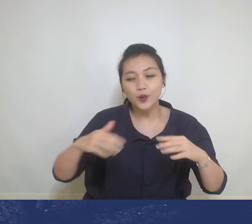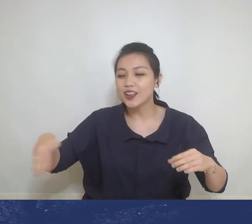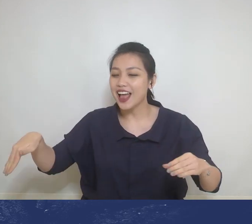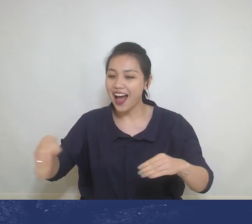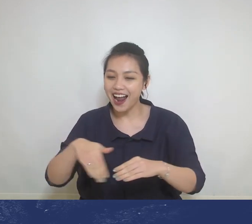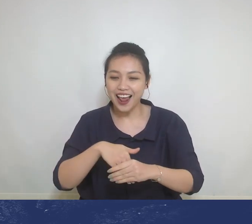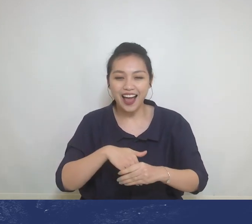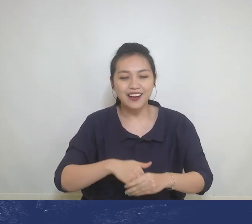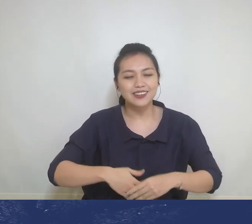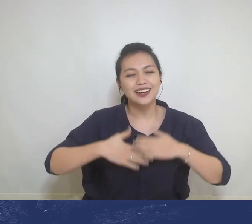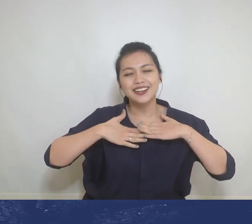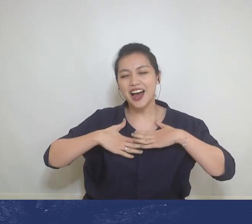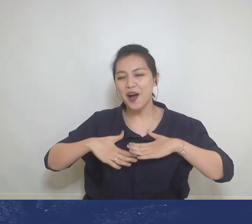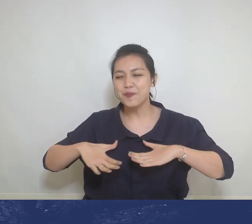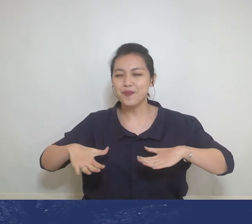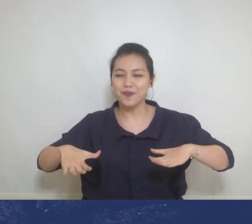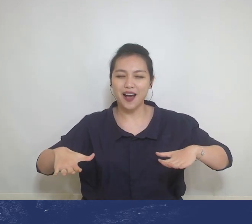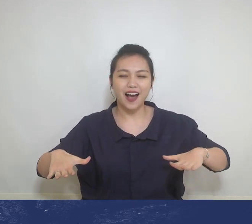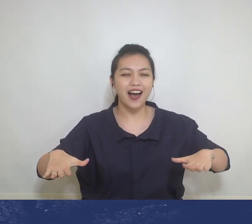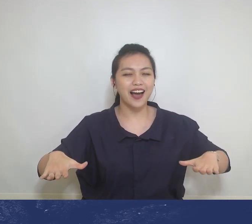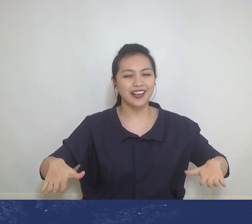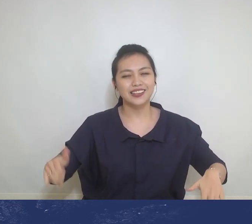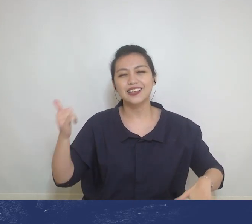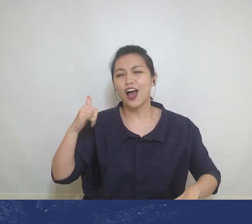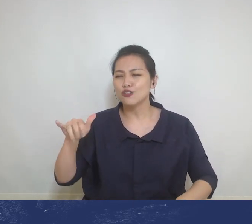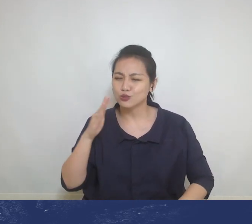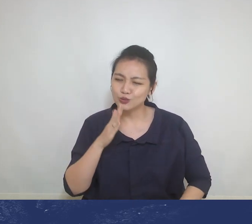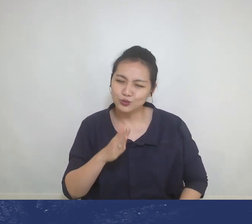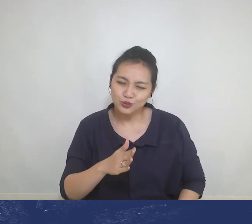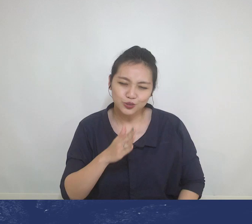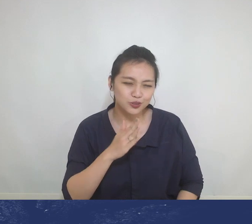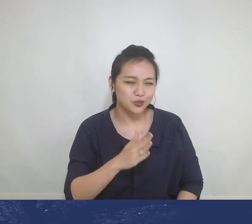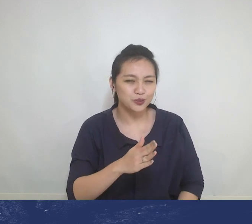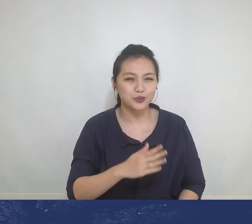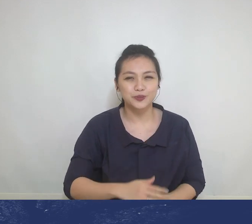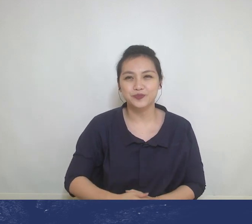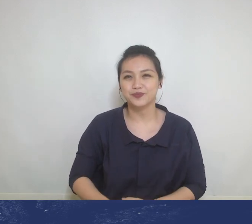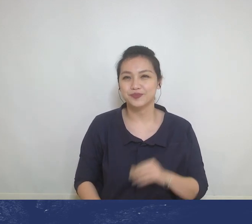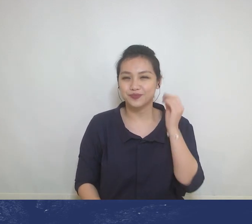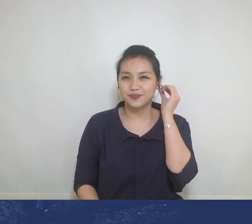Bersekutu dalam damai yang sejati.